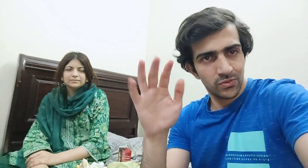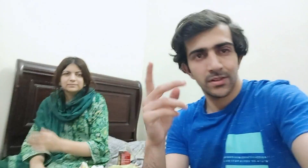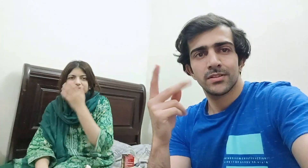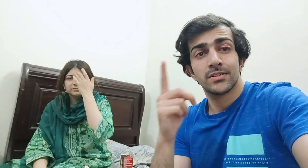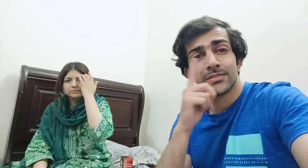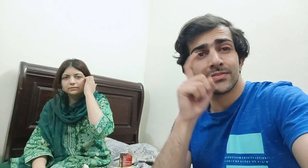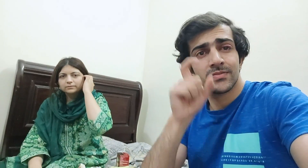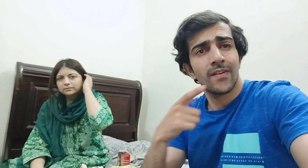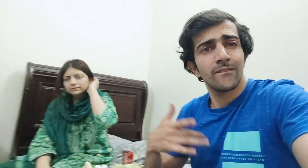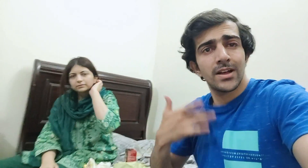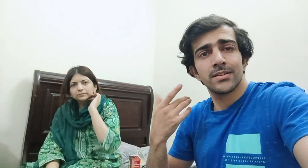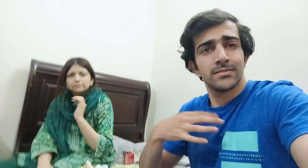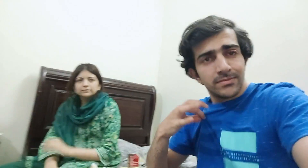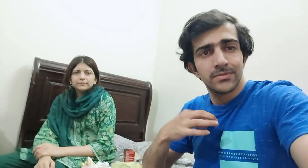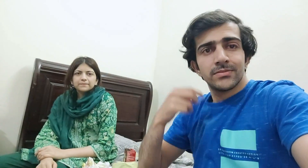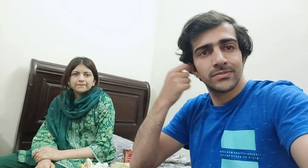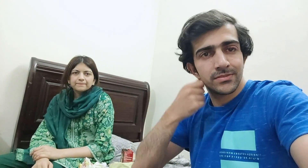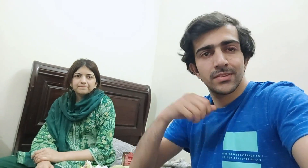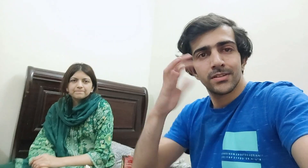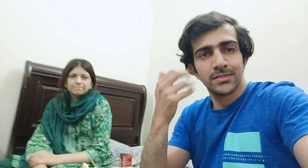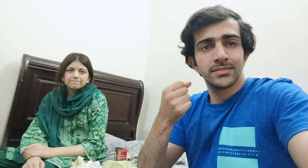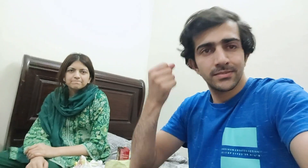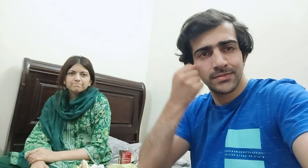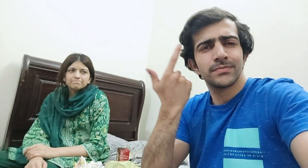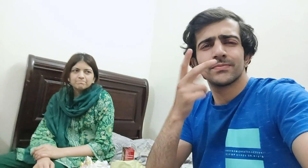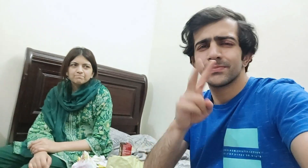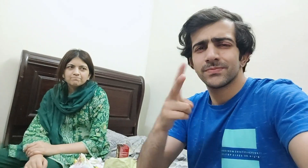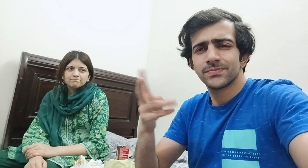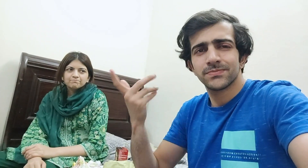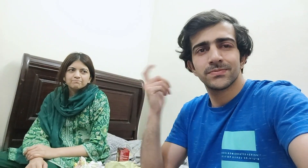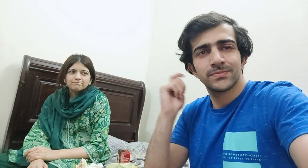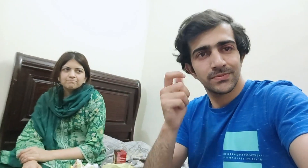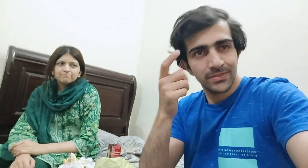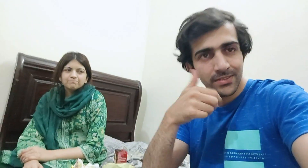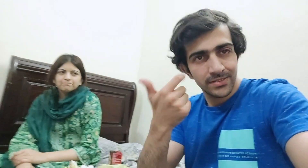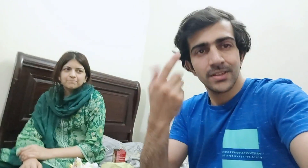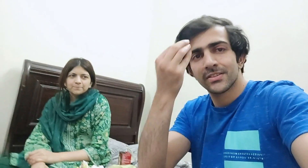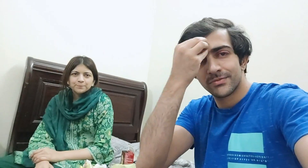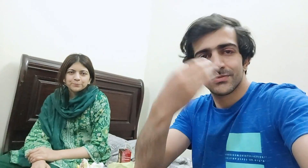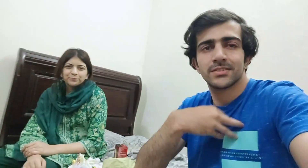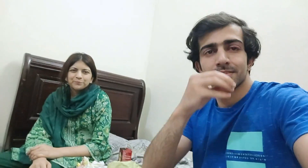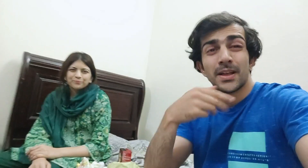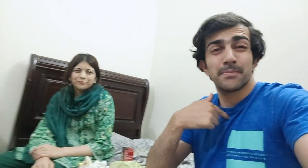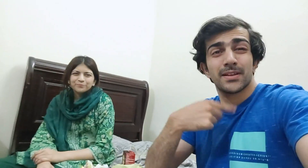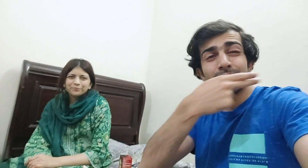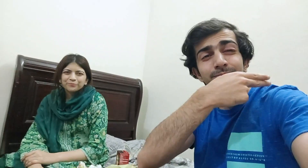सबने कपड़े ले लिए क्या? और ज्वेलरी, झुमका, सब कुछ ले लिया? लाजमी कमेंट्स में